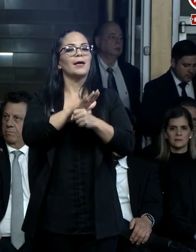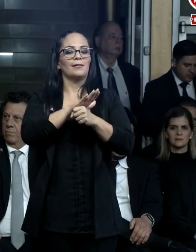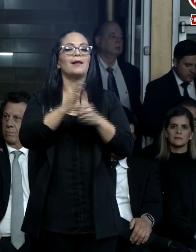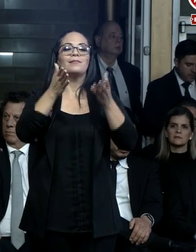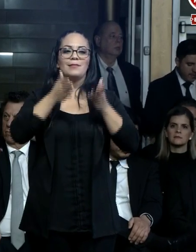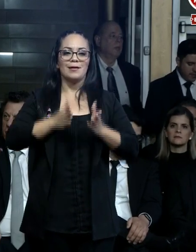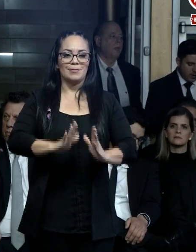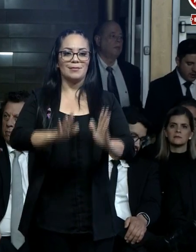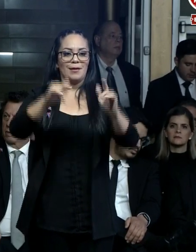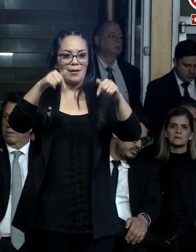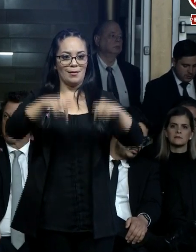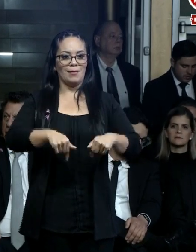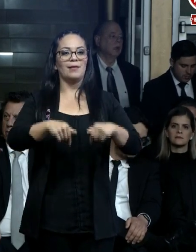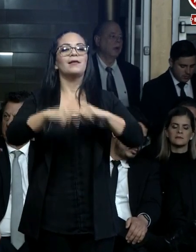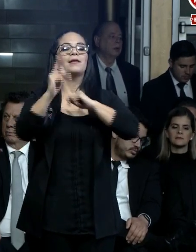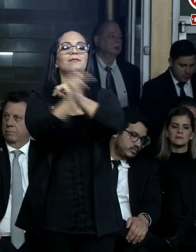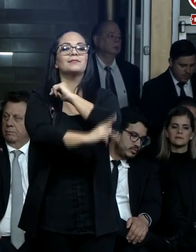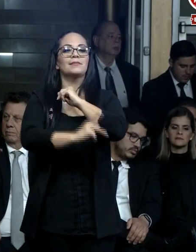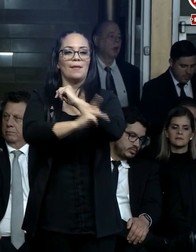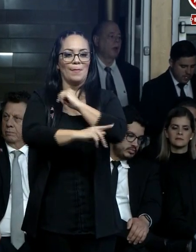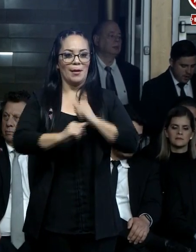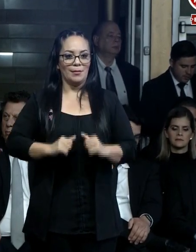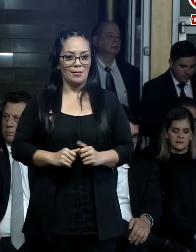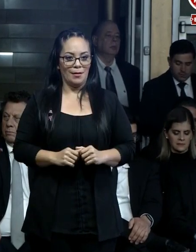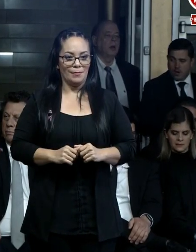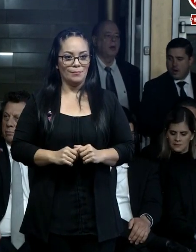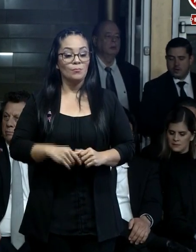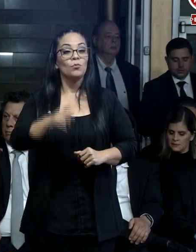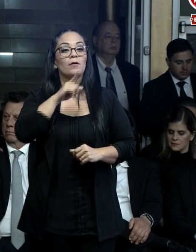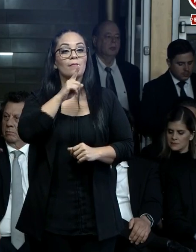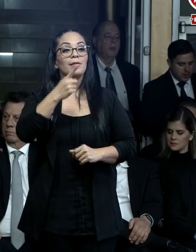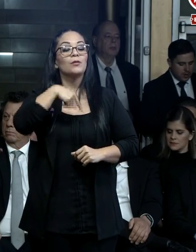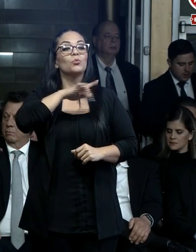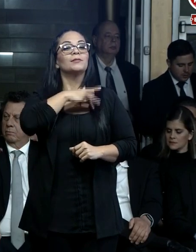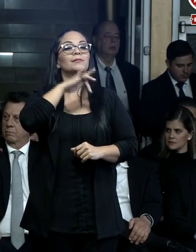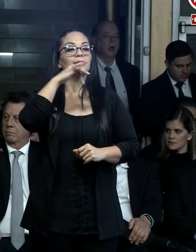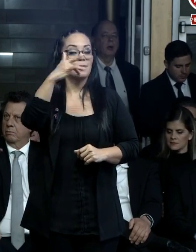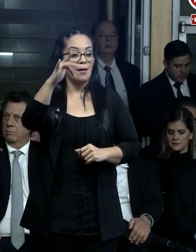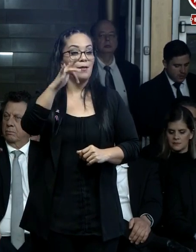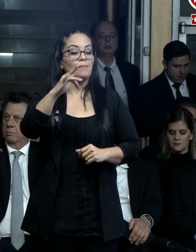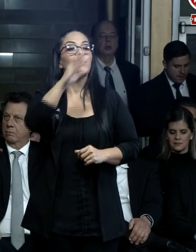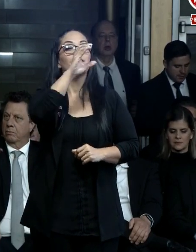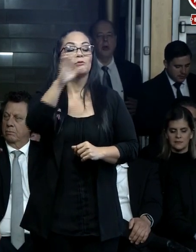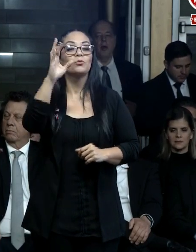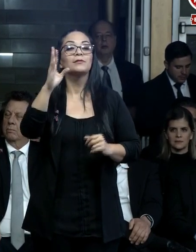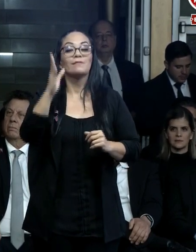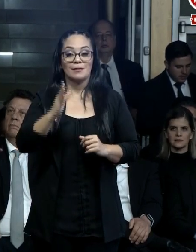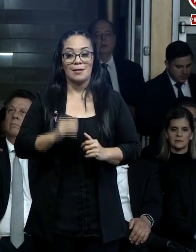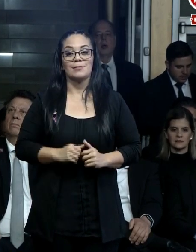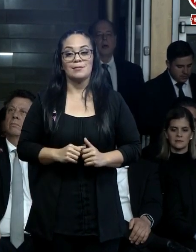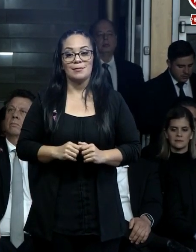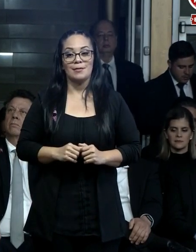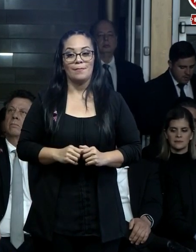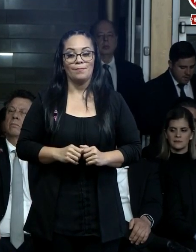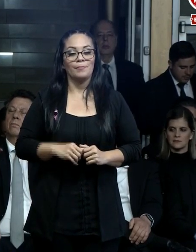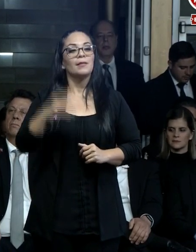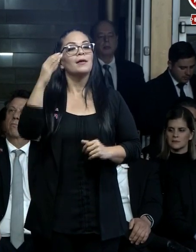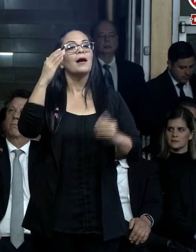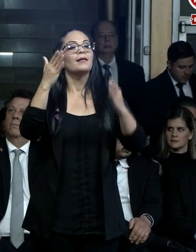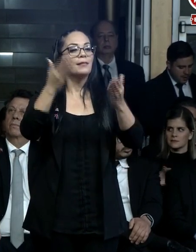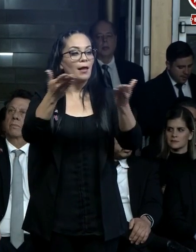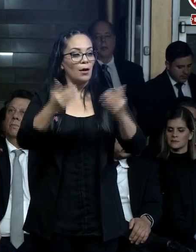nacido en esta patria, porque nuestra alma es costarricense.